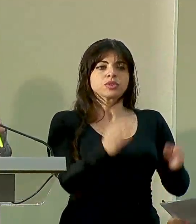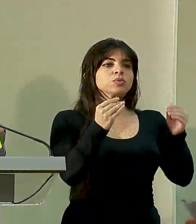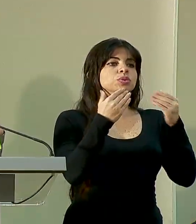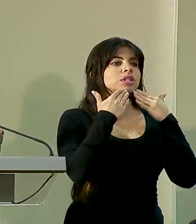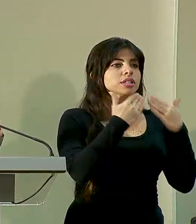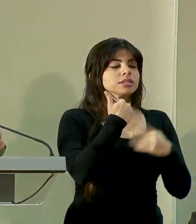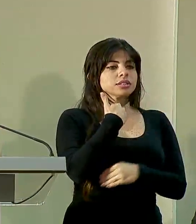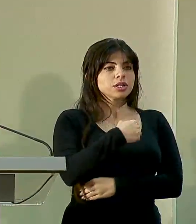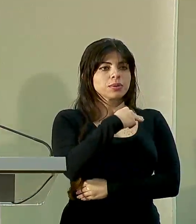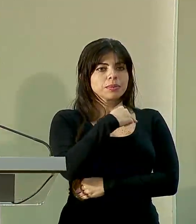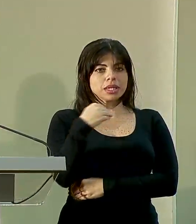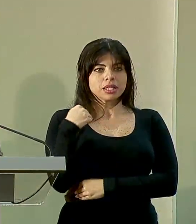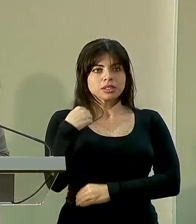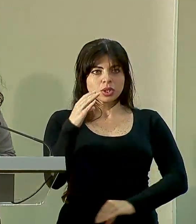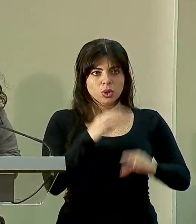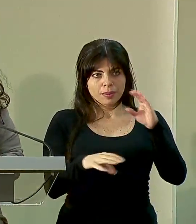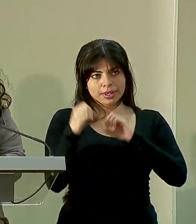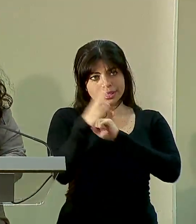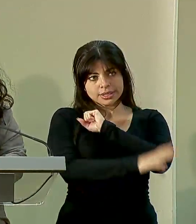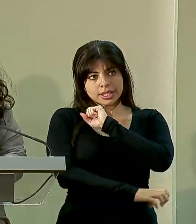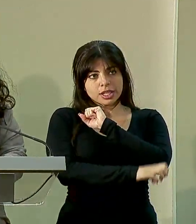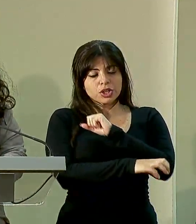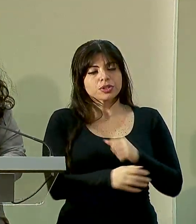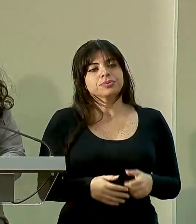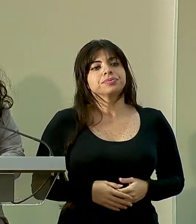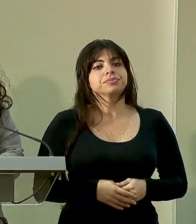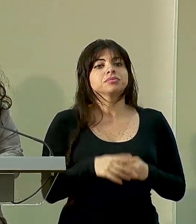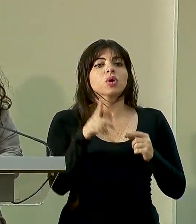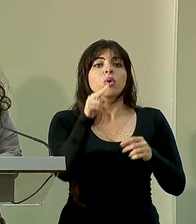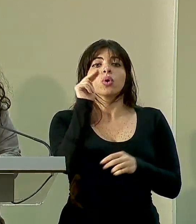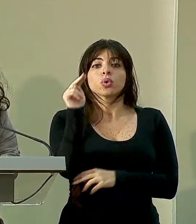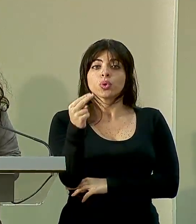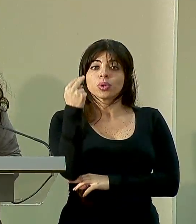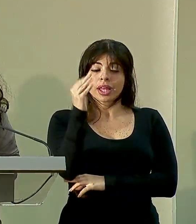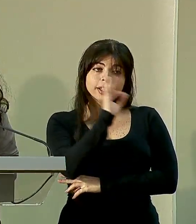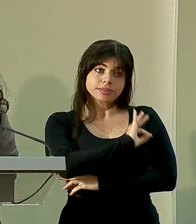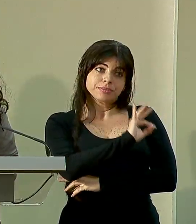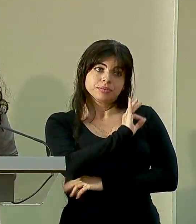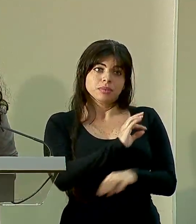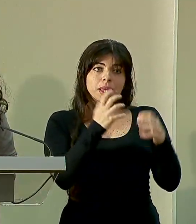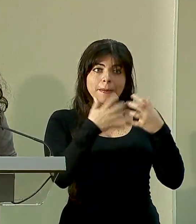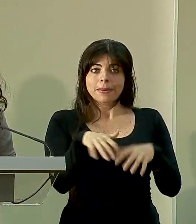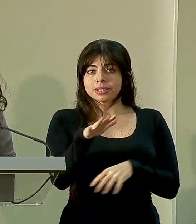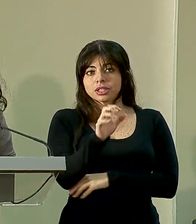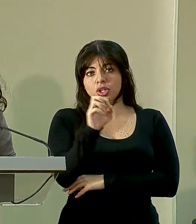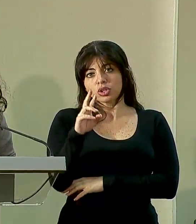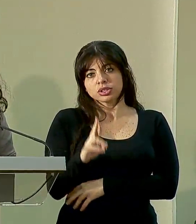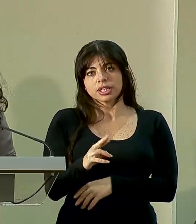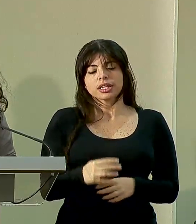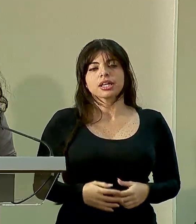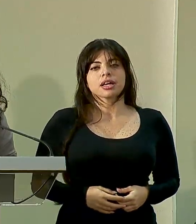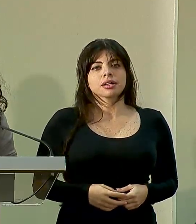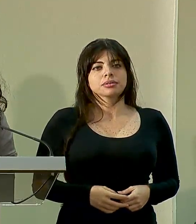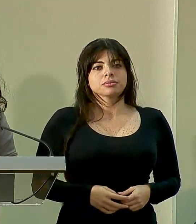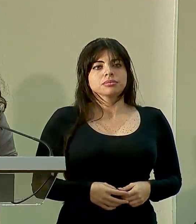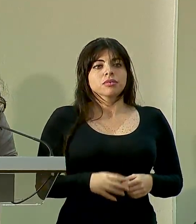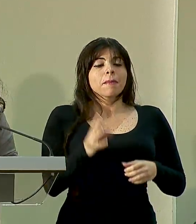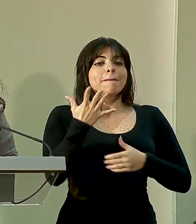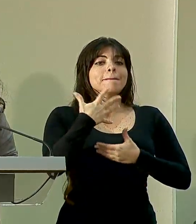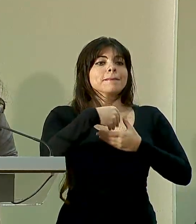Muchísimas gracias al señor Ministro de Comercio Exterior, con una noticia que beneficia a las empresas costarricenses,